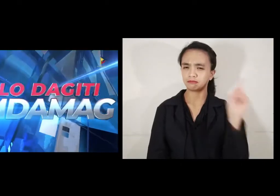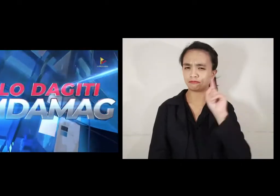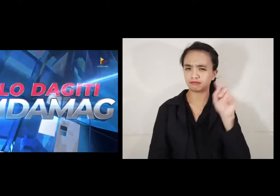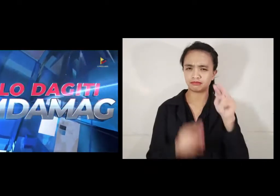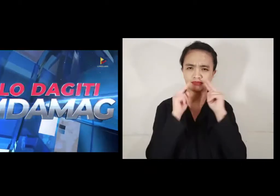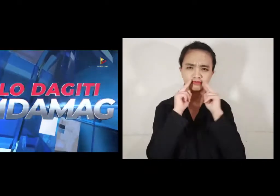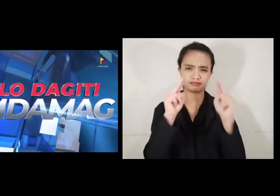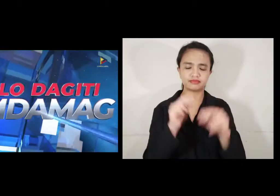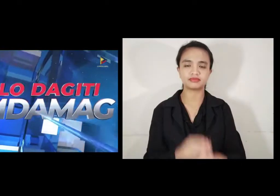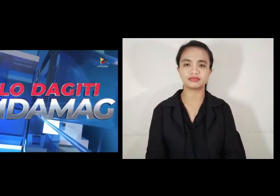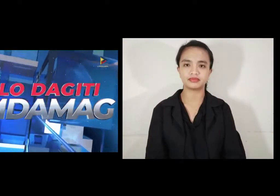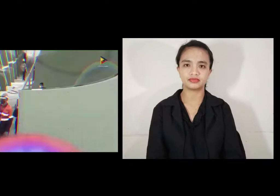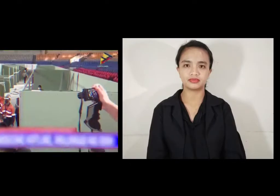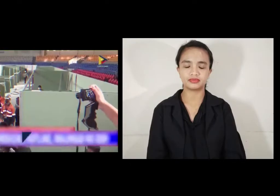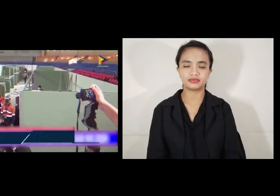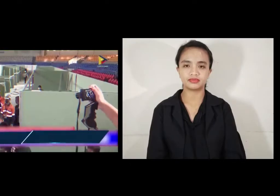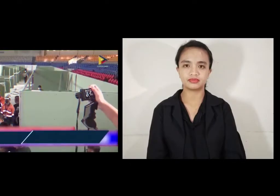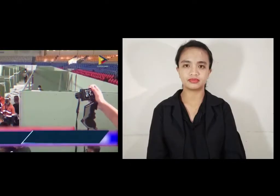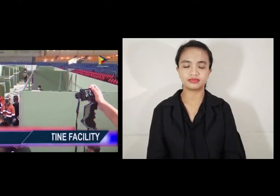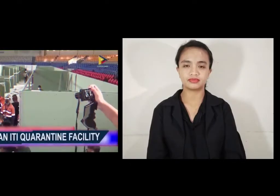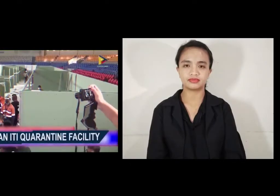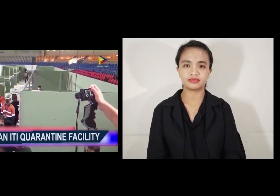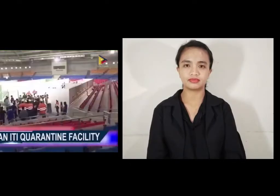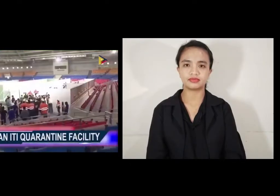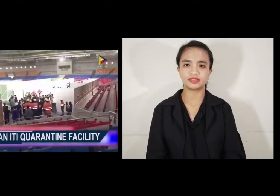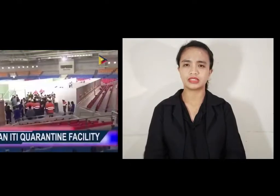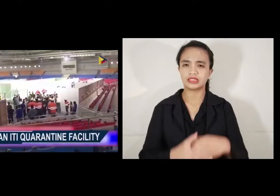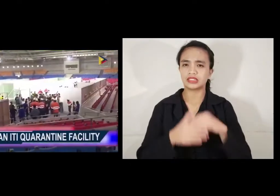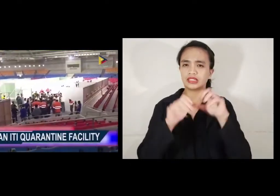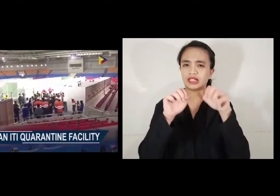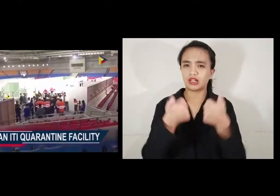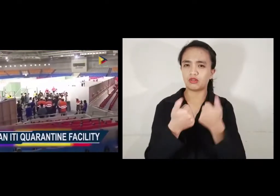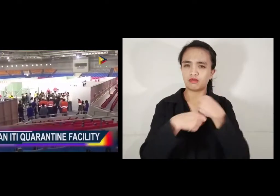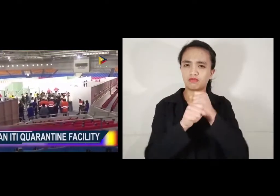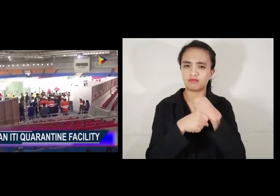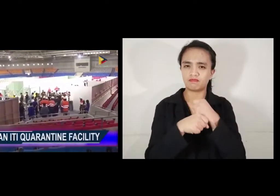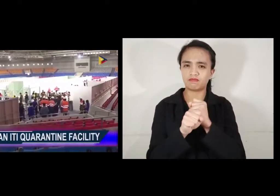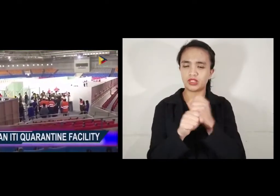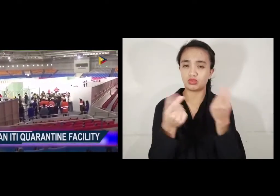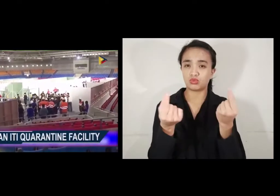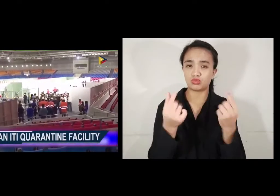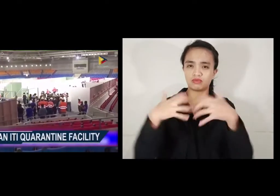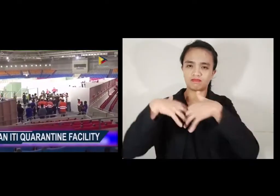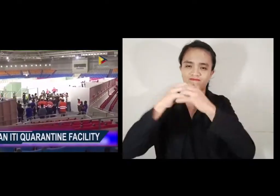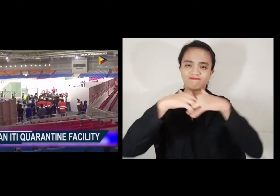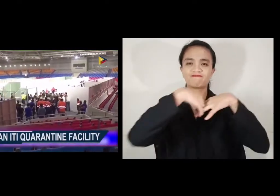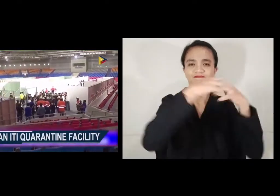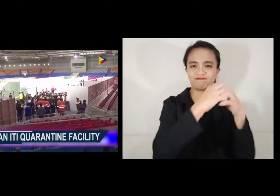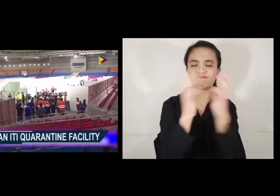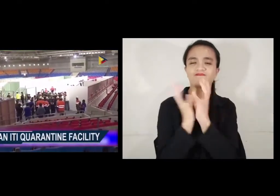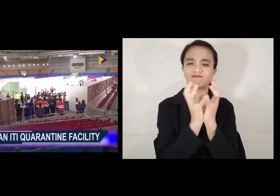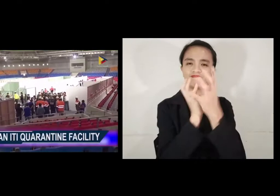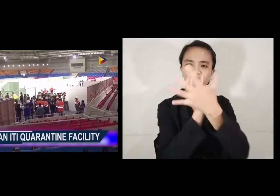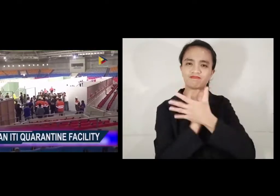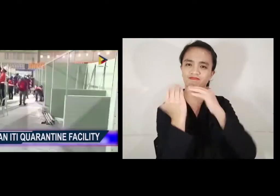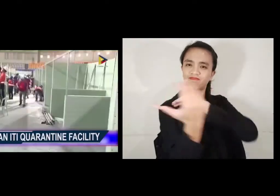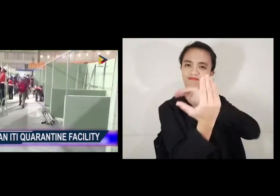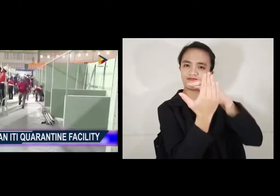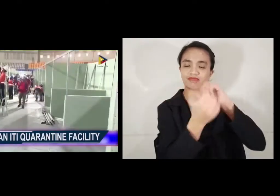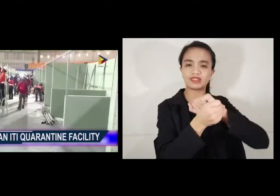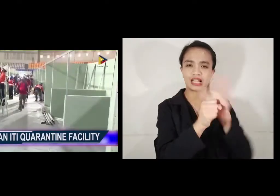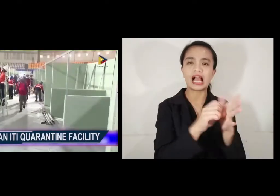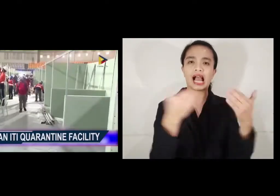Paulo, dagiti damdamag. Pagalagadan iti panagaramid ti community quarantine facility kontra iti COVID-19